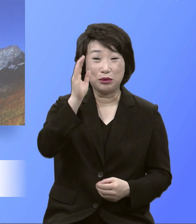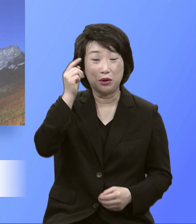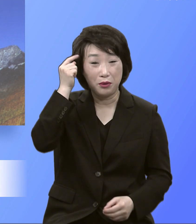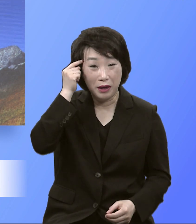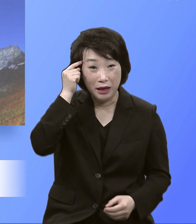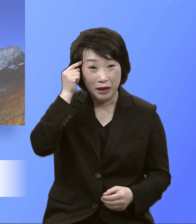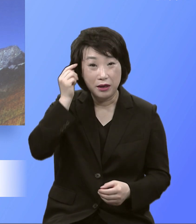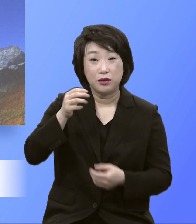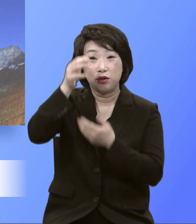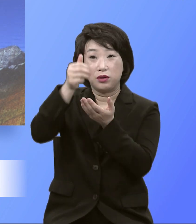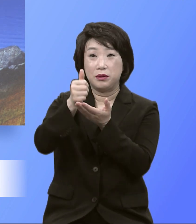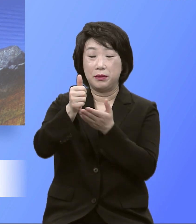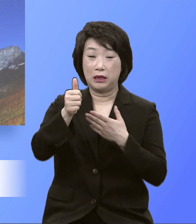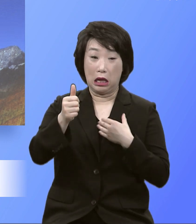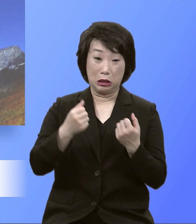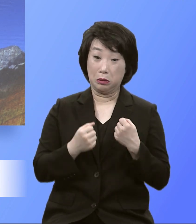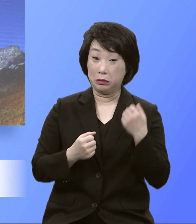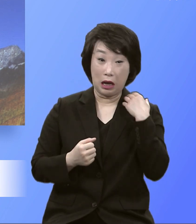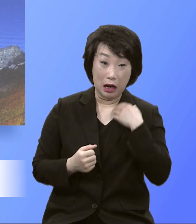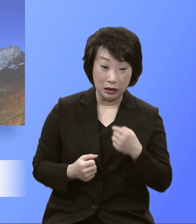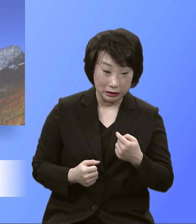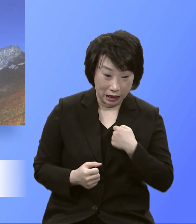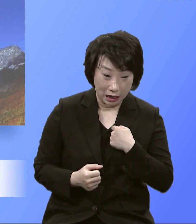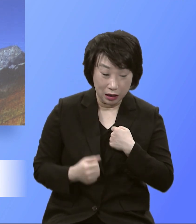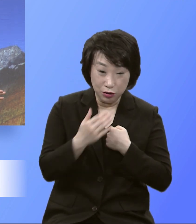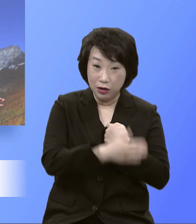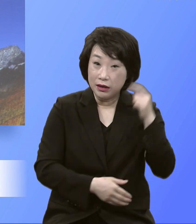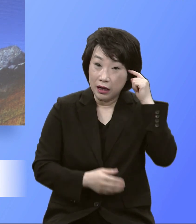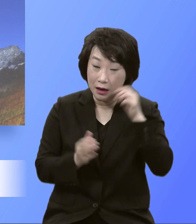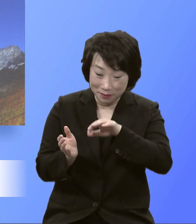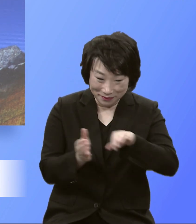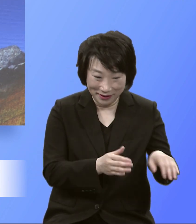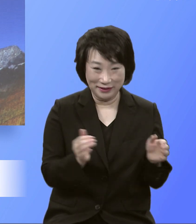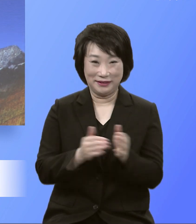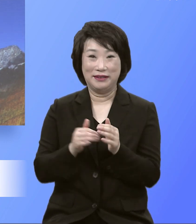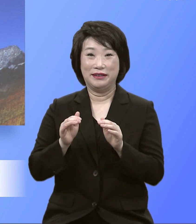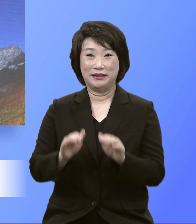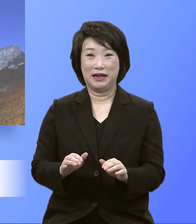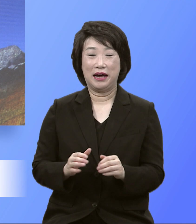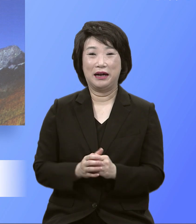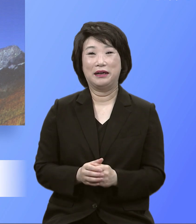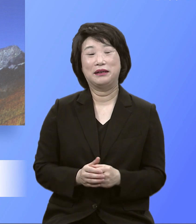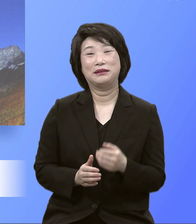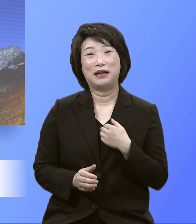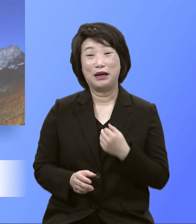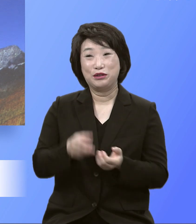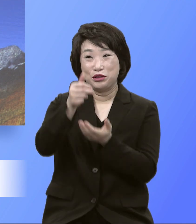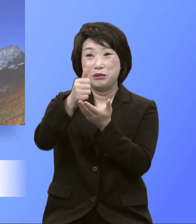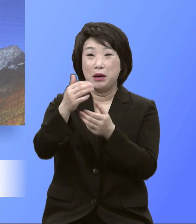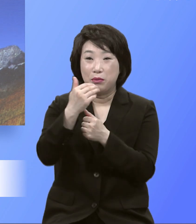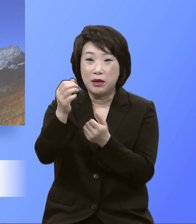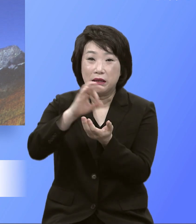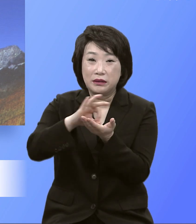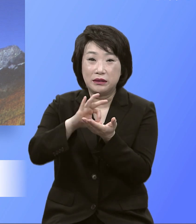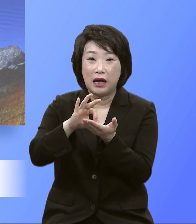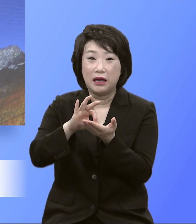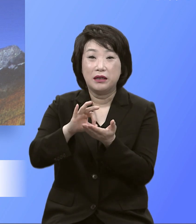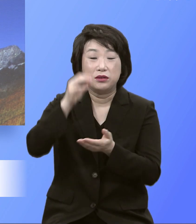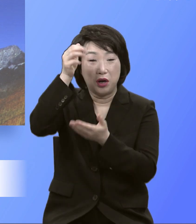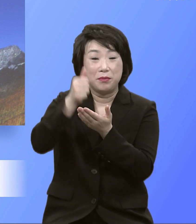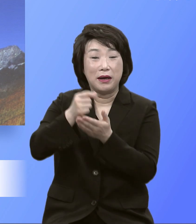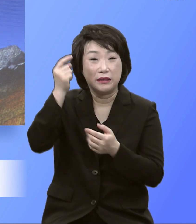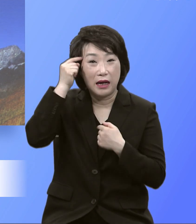성령이 나는 할 수 없다고는 육신의 생각을 제거하시고 주님이 쓰신다는 이